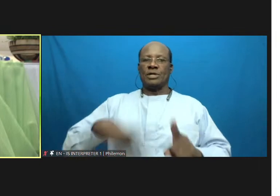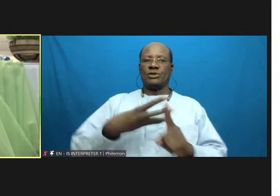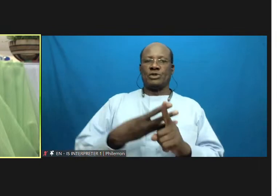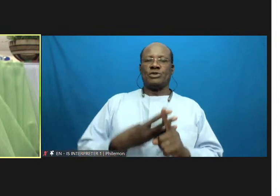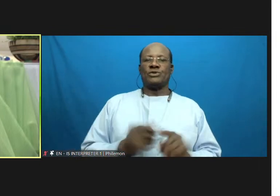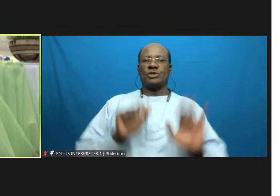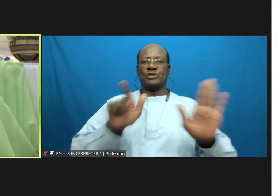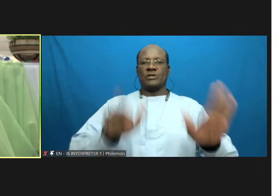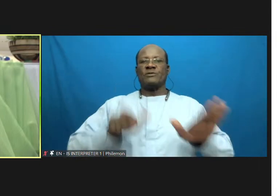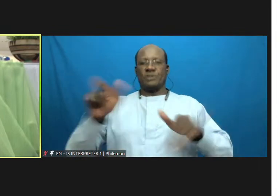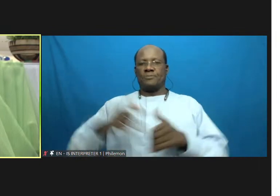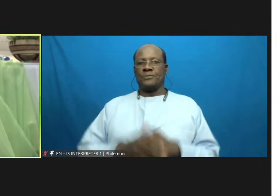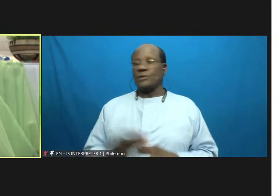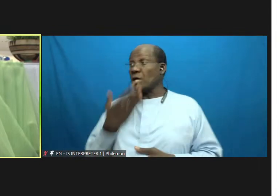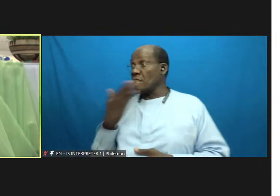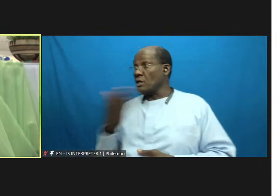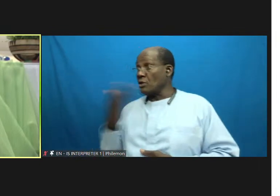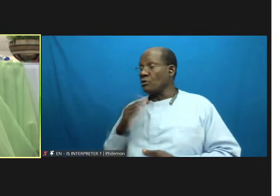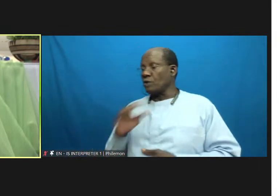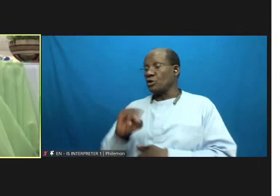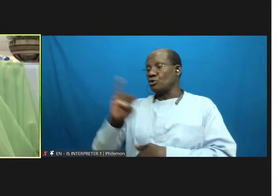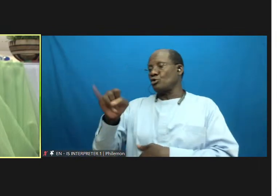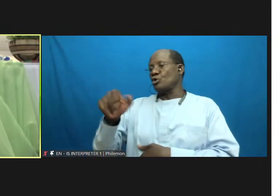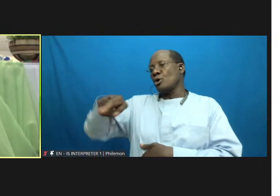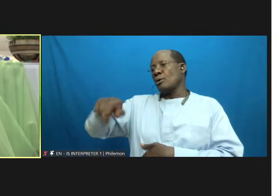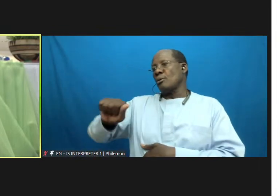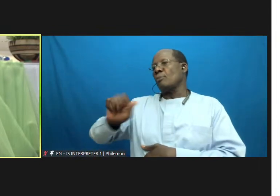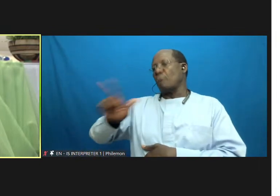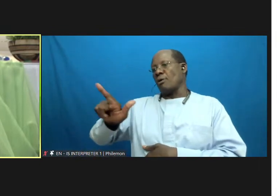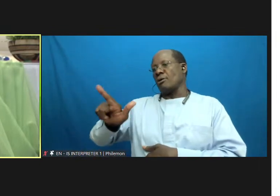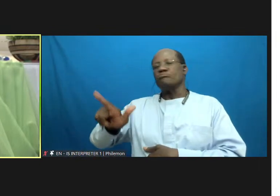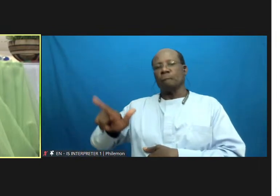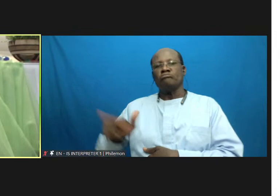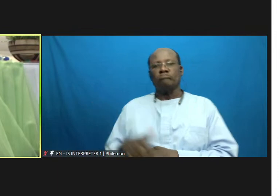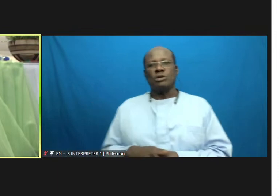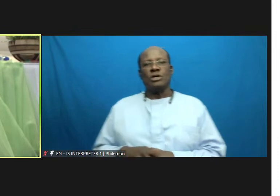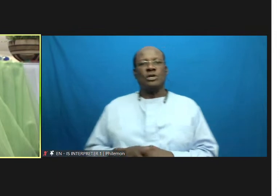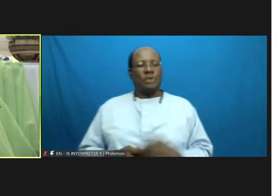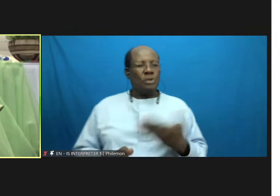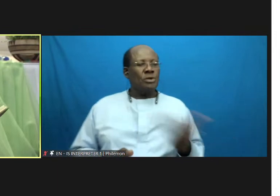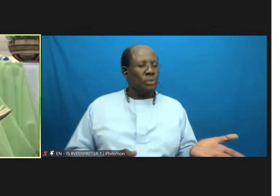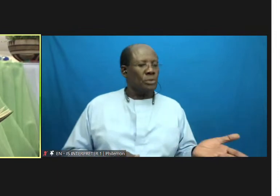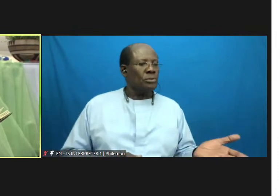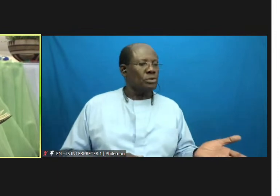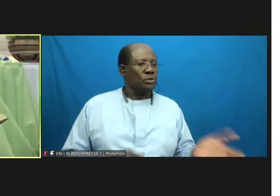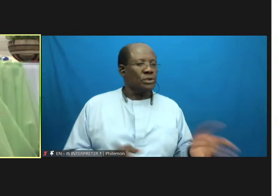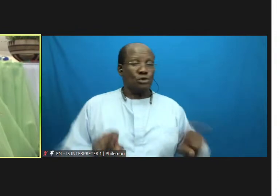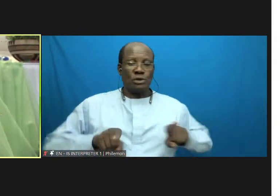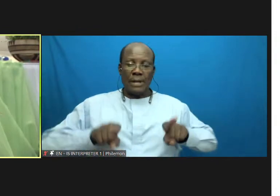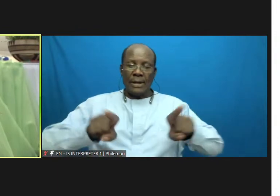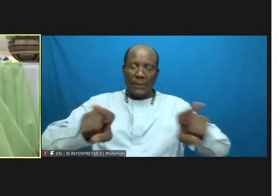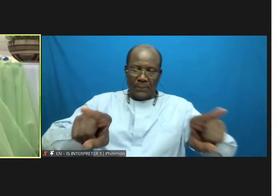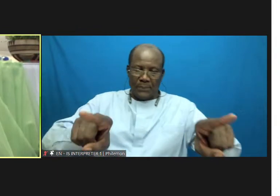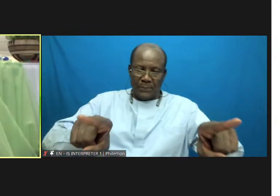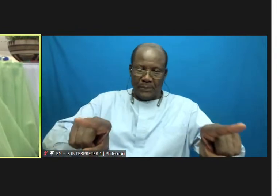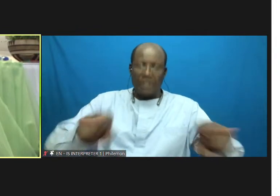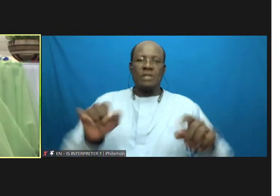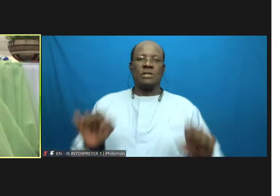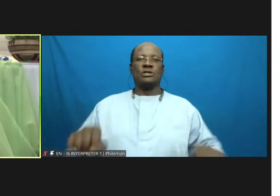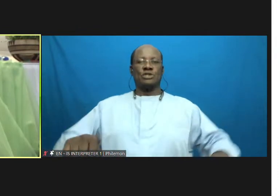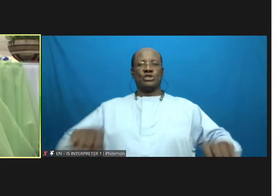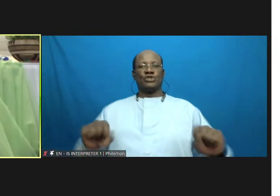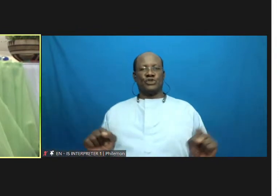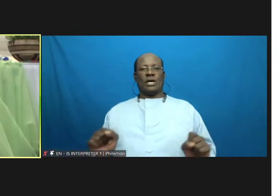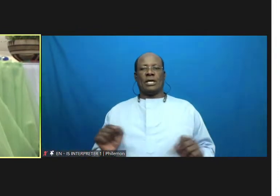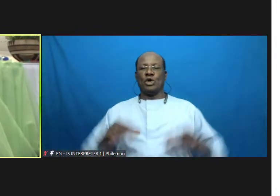modérateur. Et sur l'ODD 7, effectivement, c'est une session parallèle qui avait été présidée par le ministre du Plan du Niger. Il